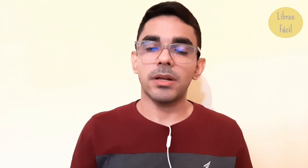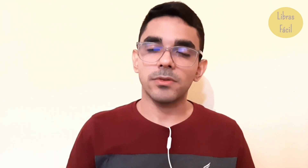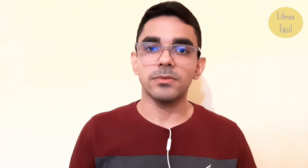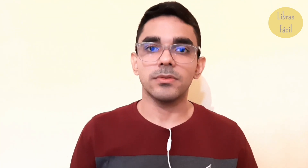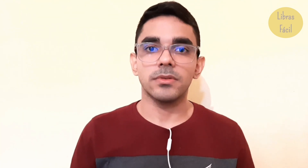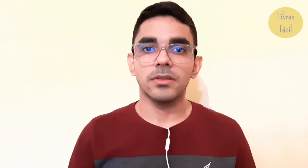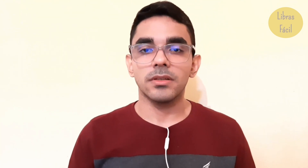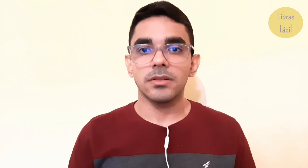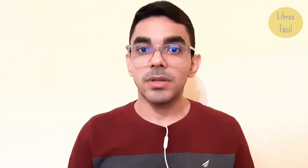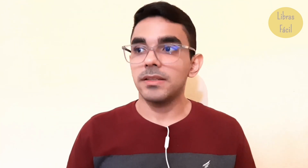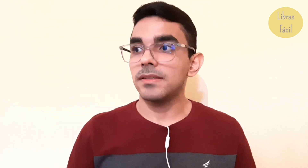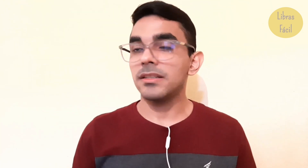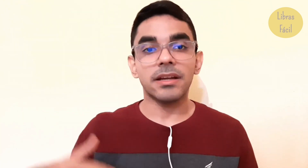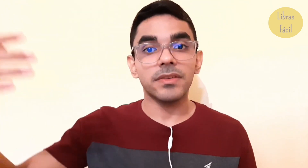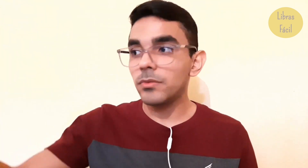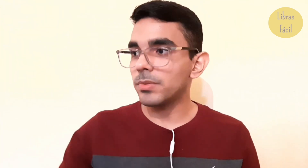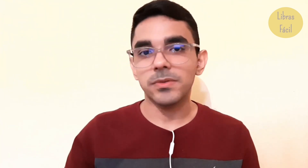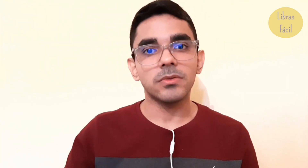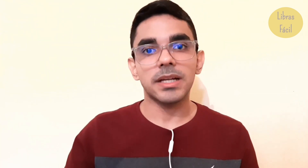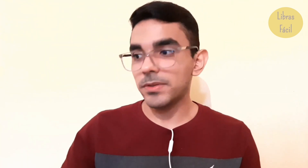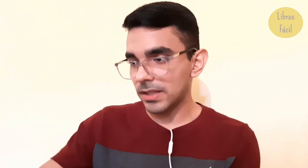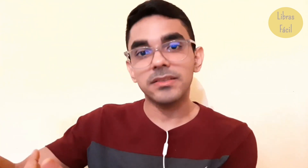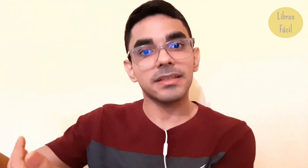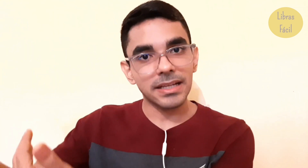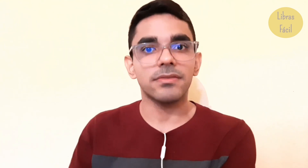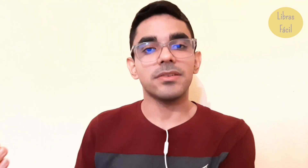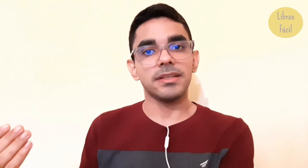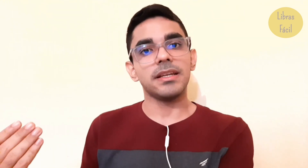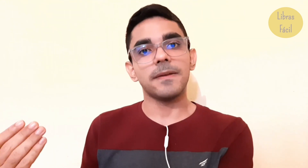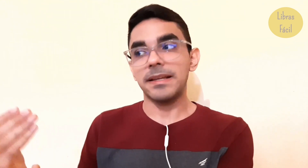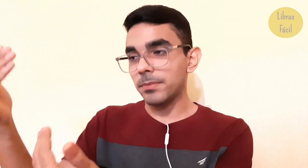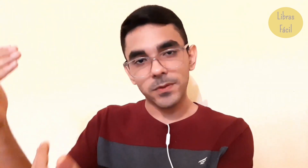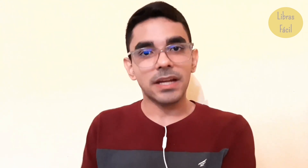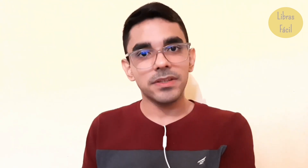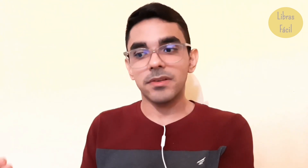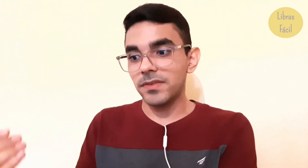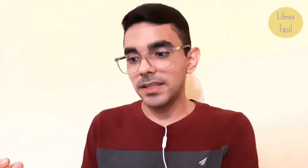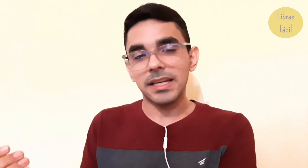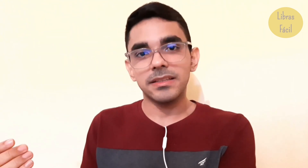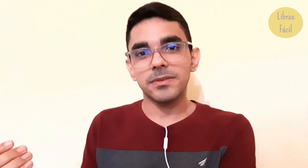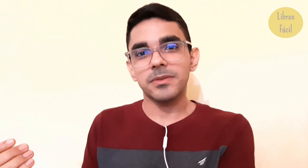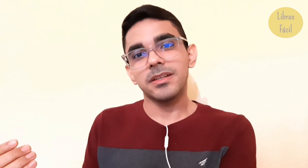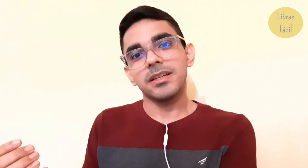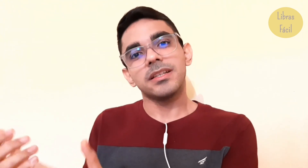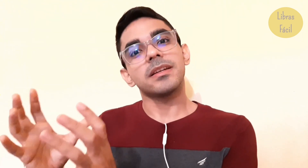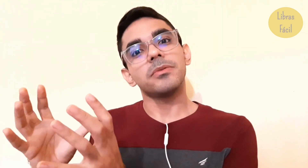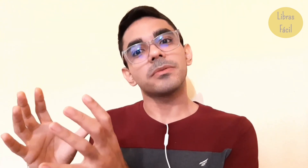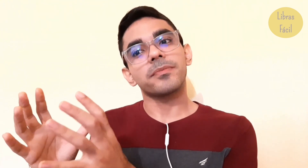surdo? Bem, se ele está vendo uma pessoa, a pessoa que está na frente dele, essa pessoa está viva, vida é isso. Então,